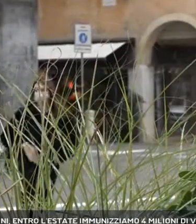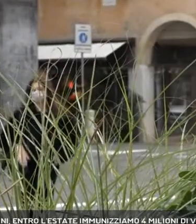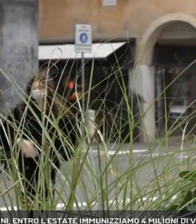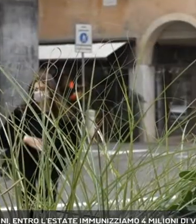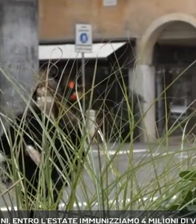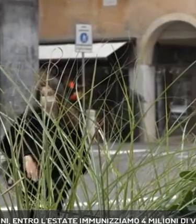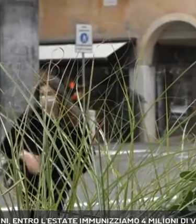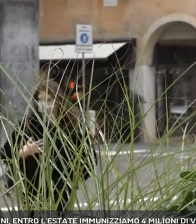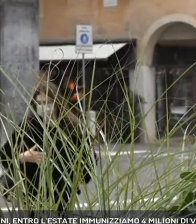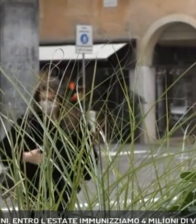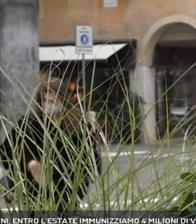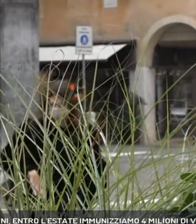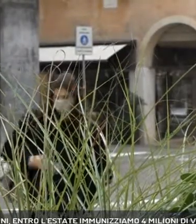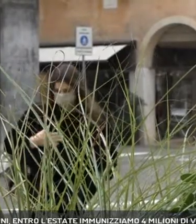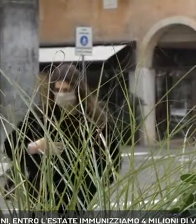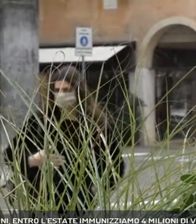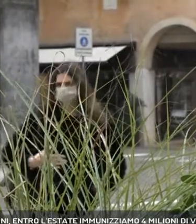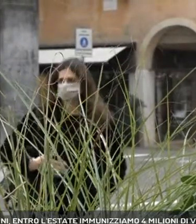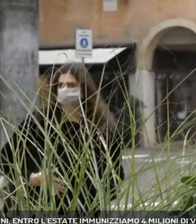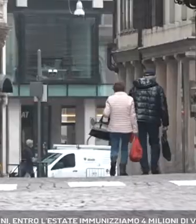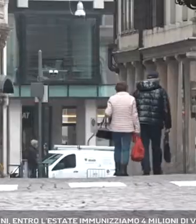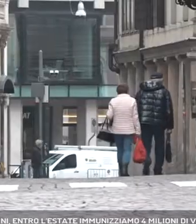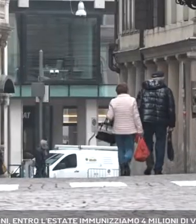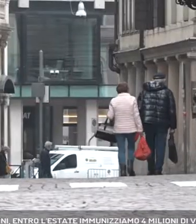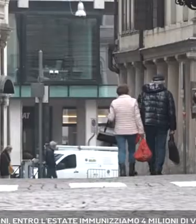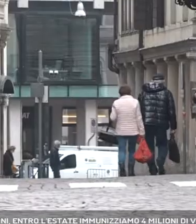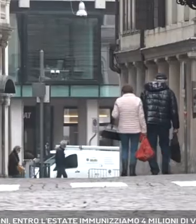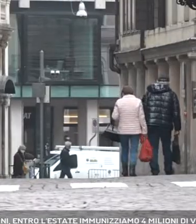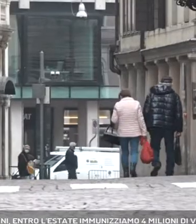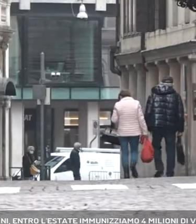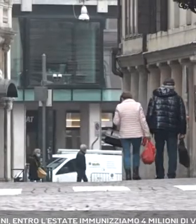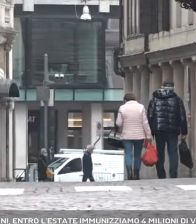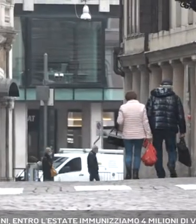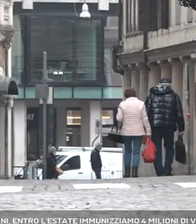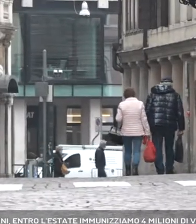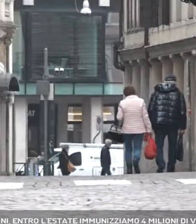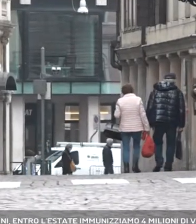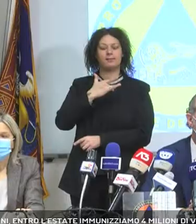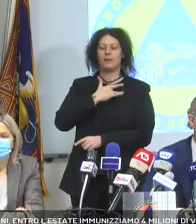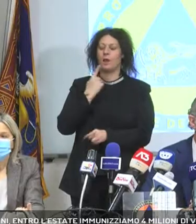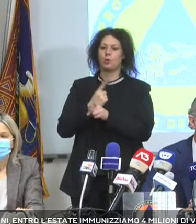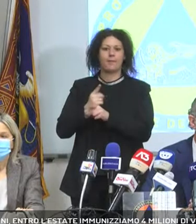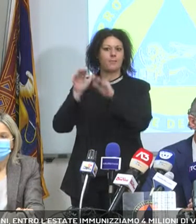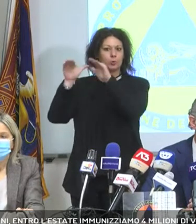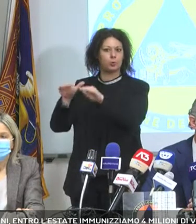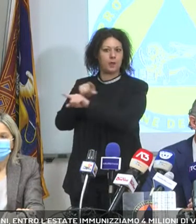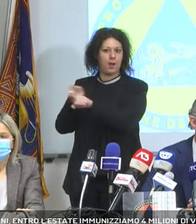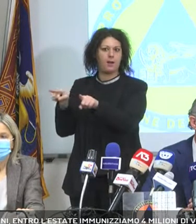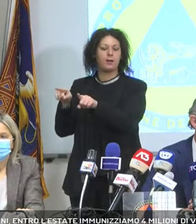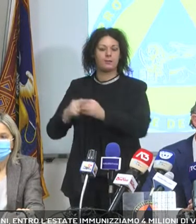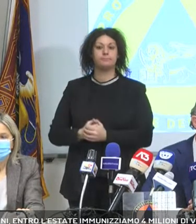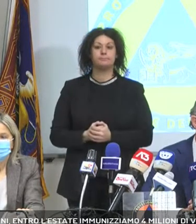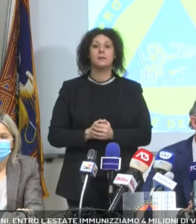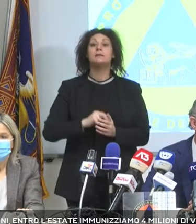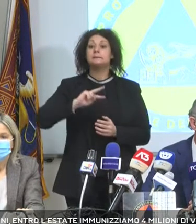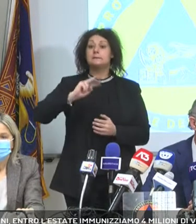tuona zaia se scegliessimo un libero a tutti la conseguenza sarebbe drammatica non c'è una sanità quello che non